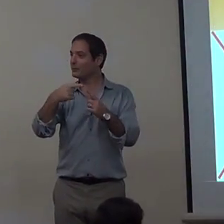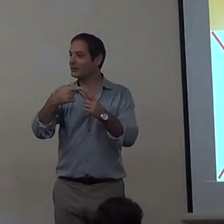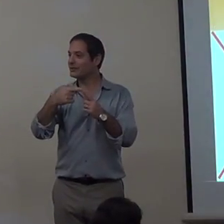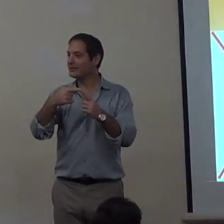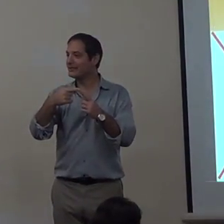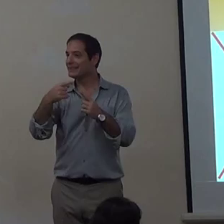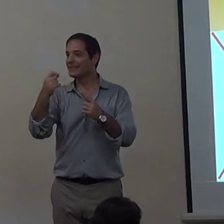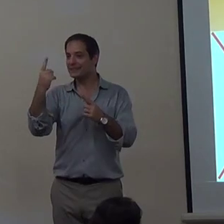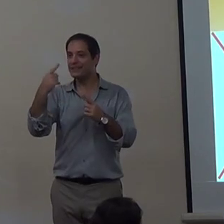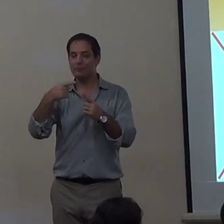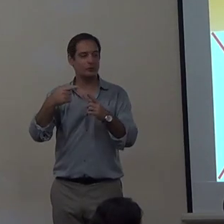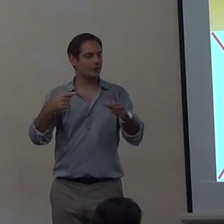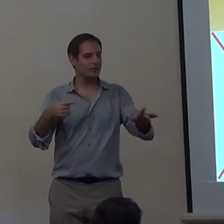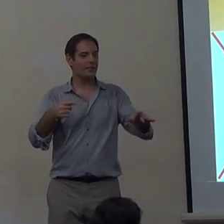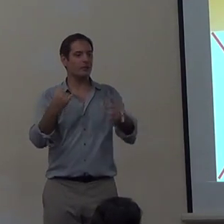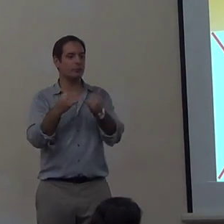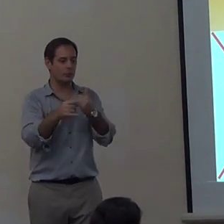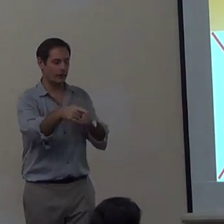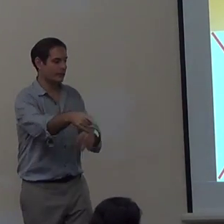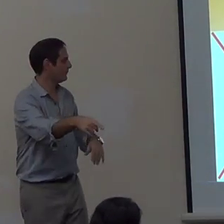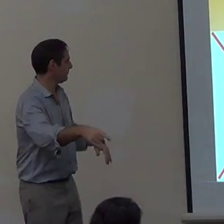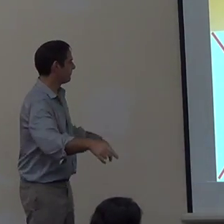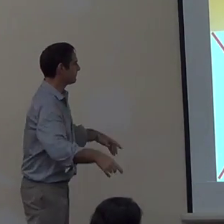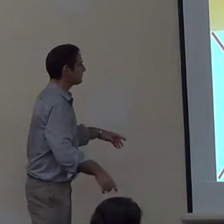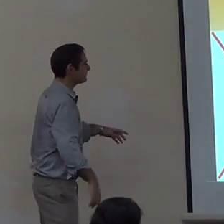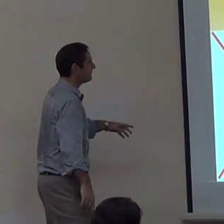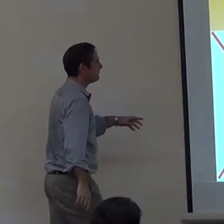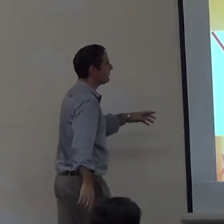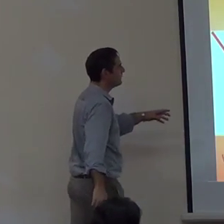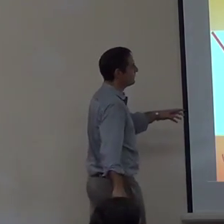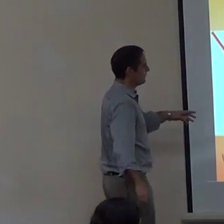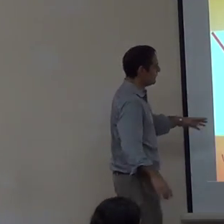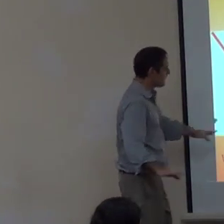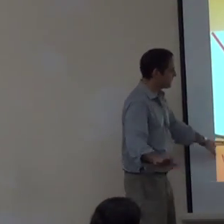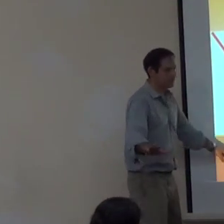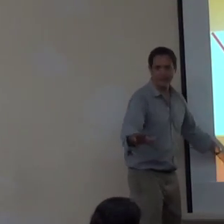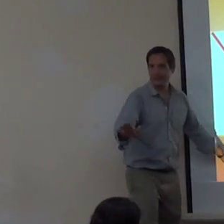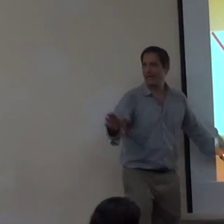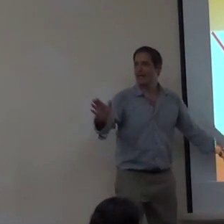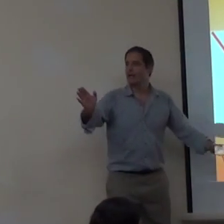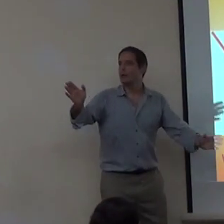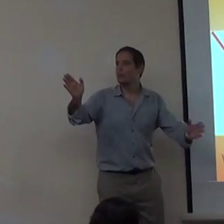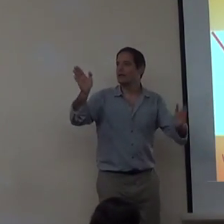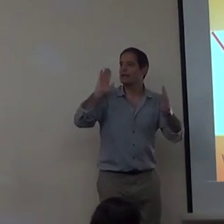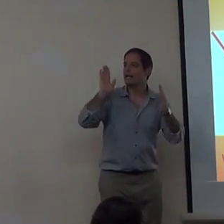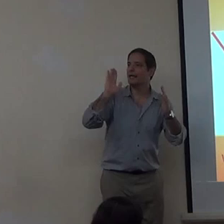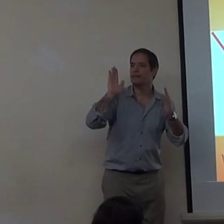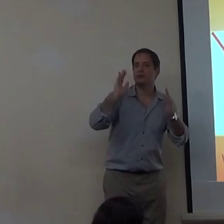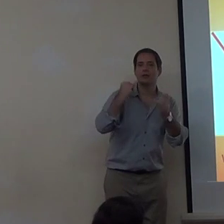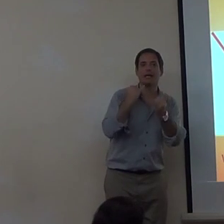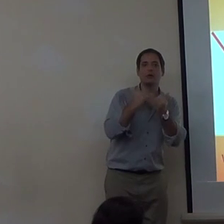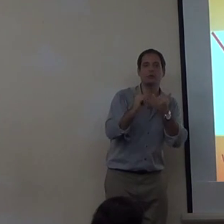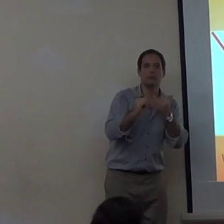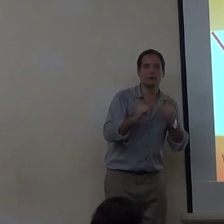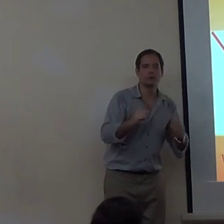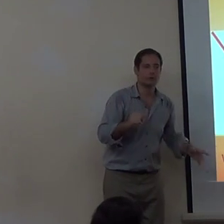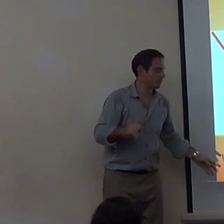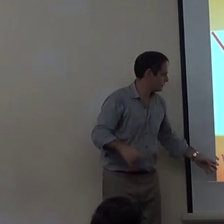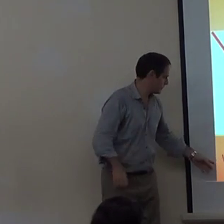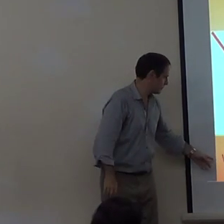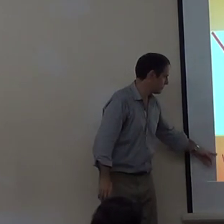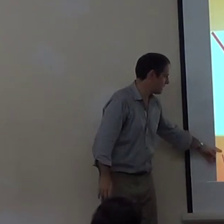¿Entienden el punto? Sí. ¿Entienden el punto? Dale el último clip. Mira. Presten acá atención, el